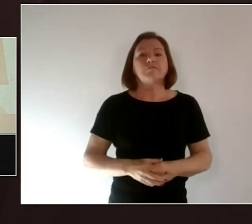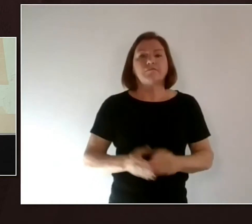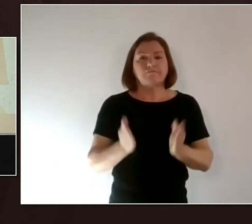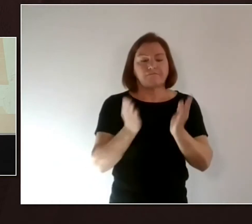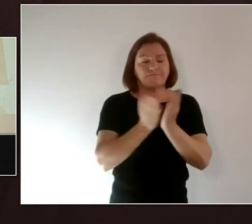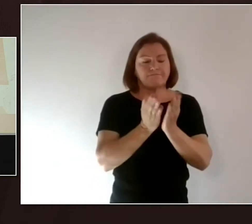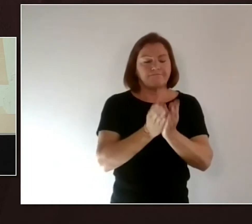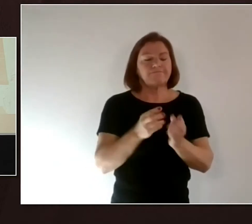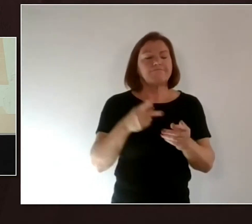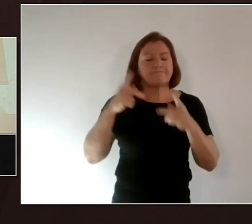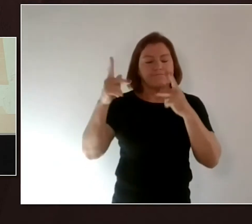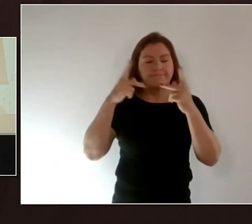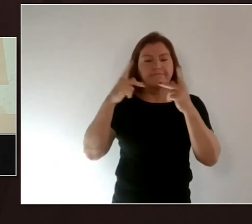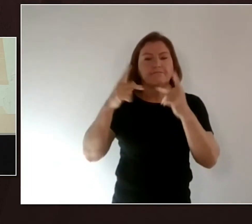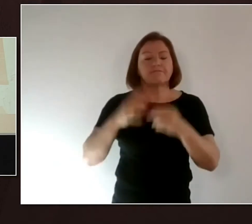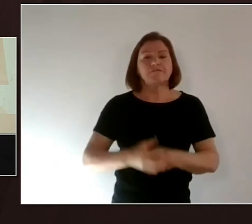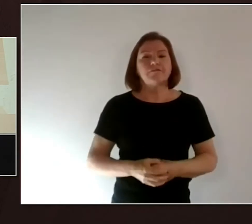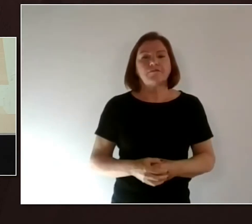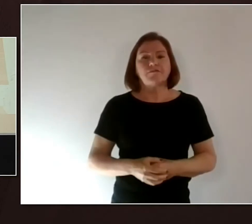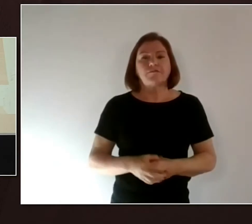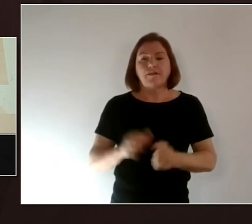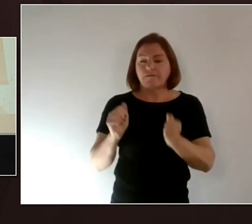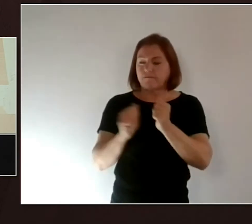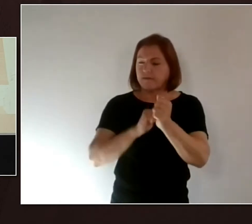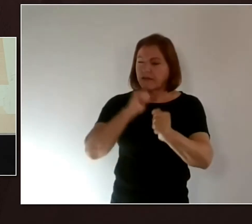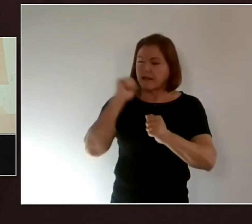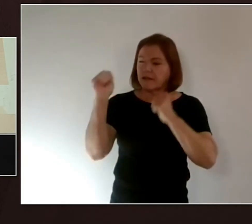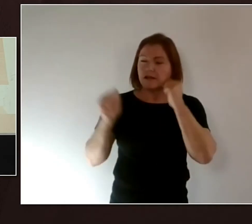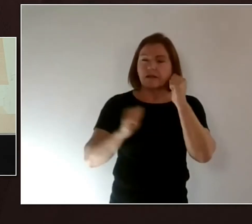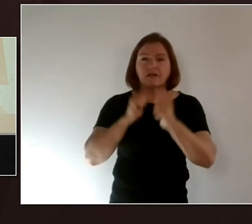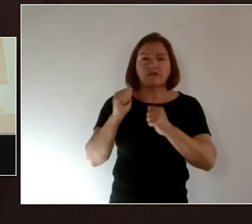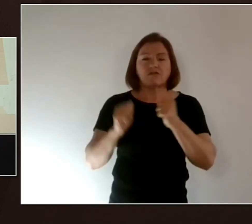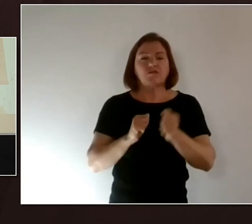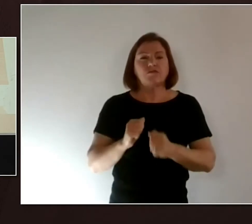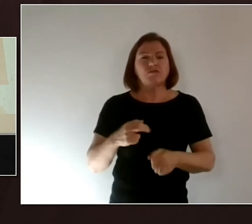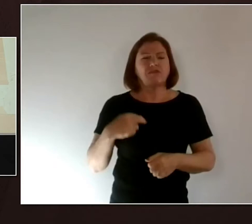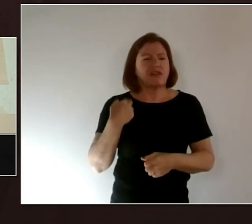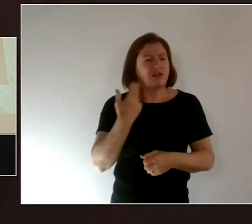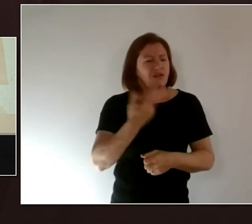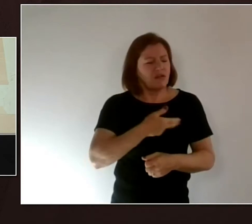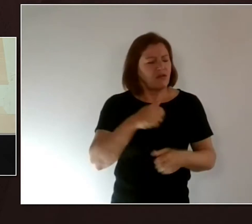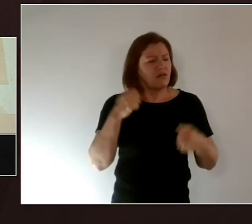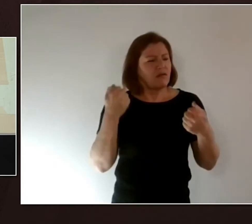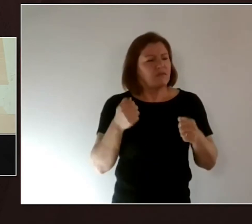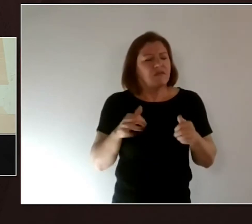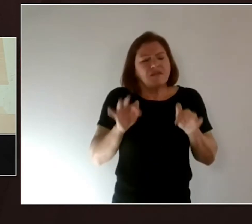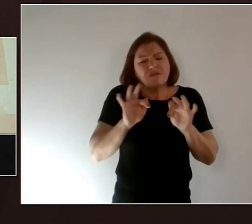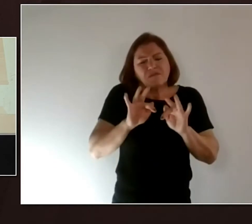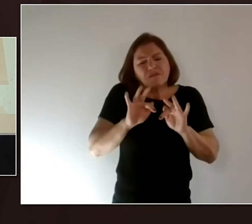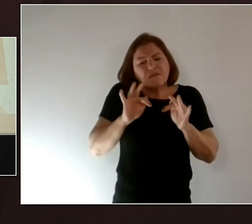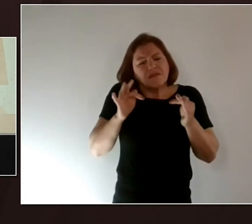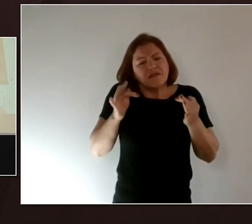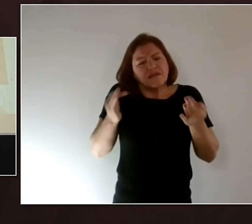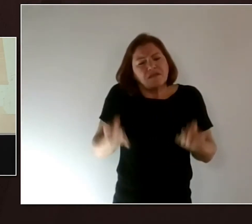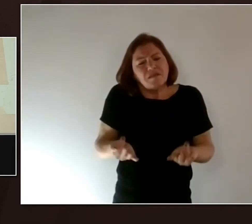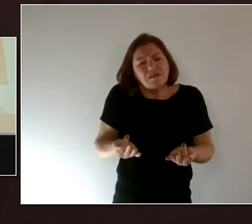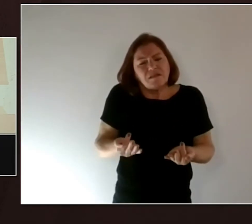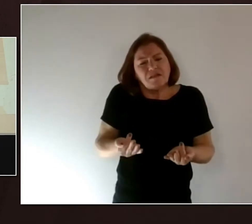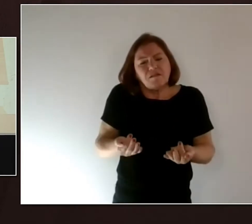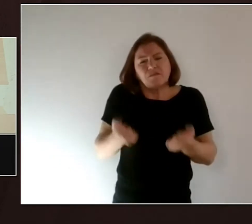Por isso, irmãos, vamos continuar a nossa simplicidade no Evangelho. Eu vou